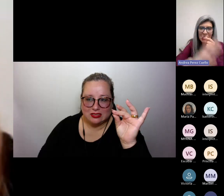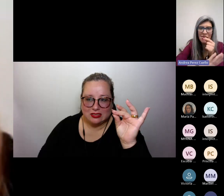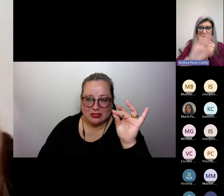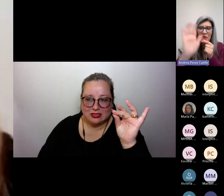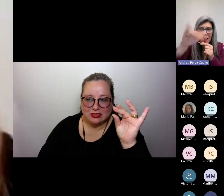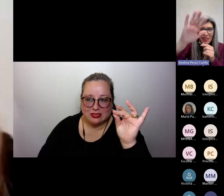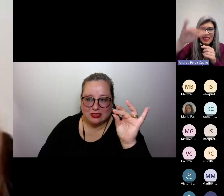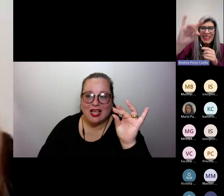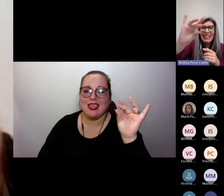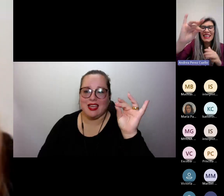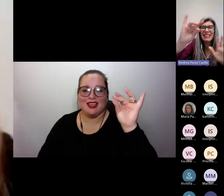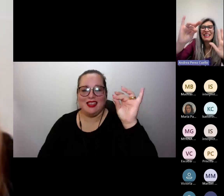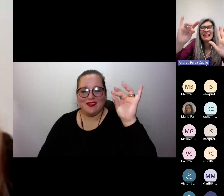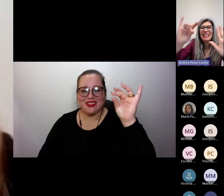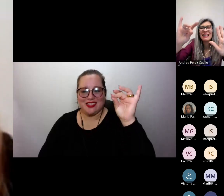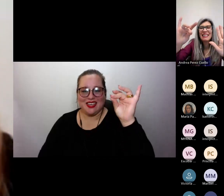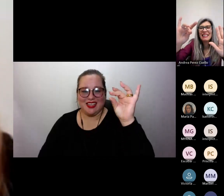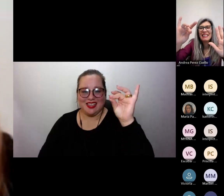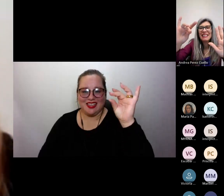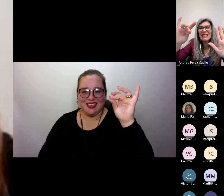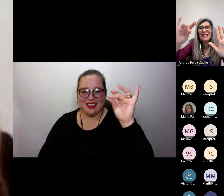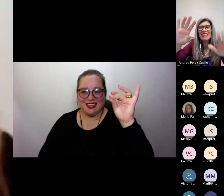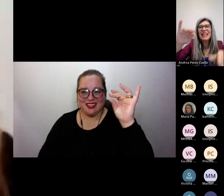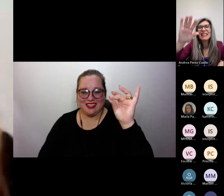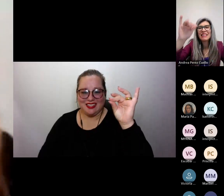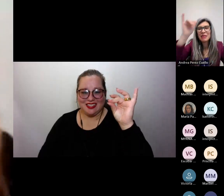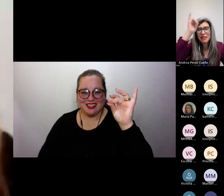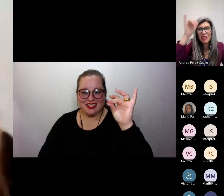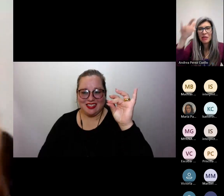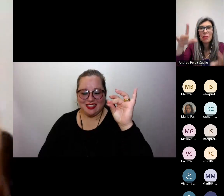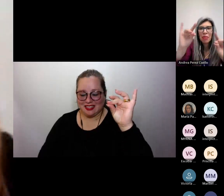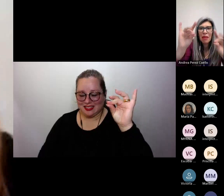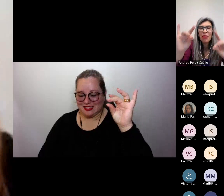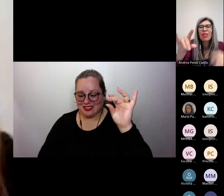A mí también se me quedó pegado, Ah, sí. ya. Pensé que.